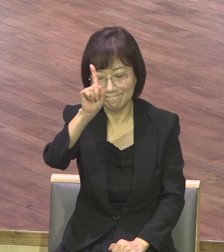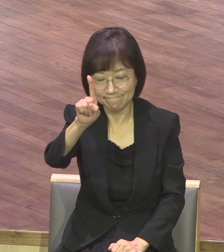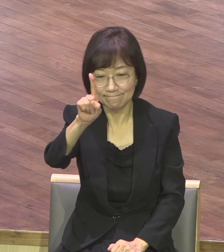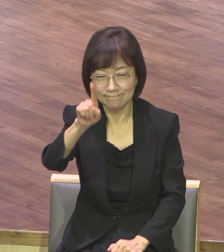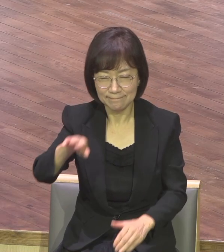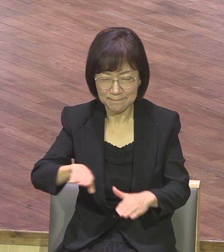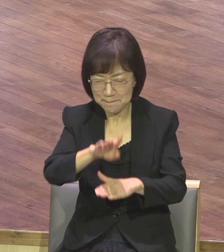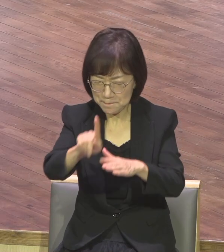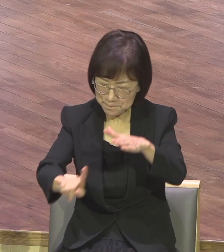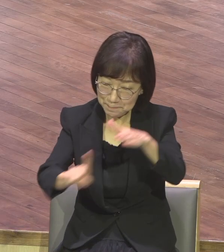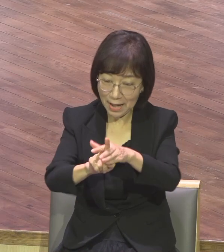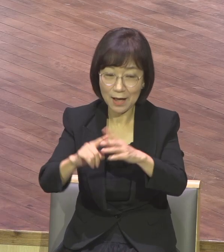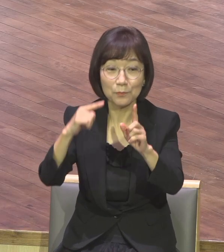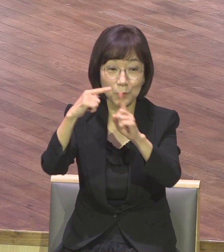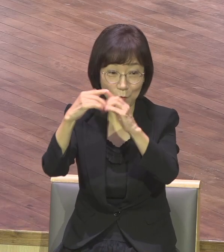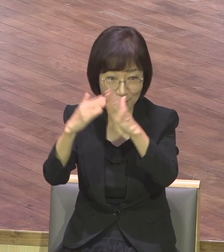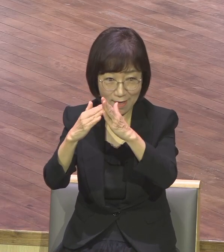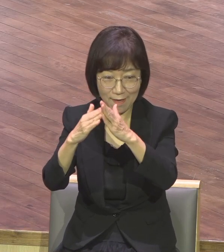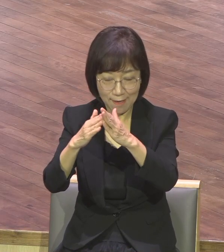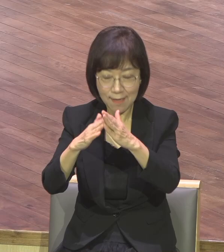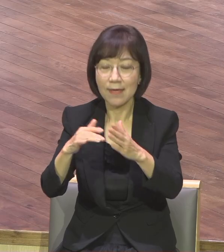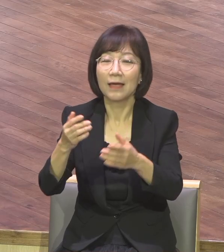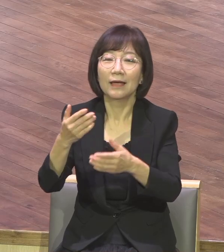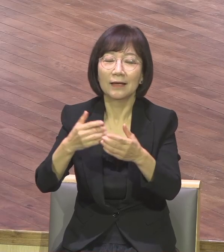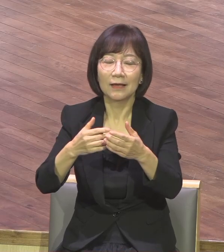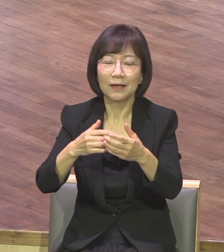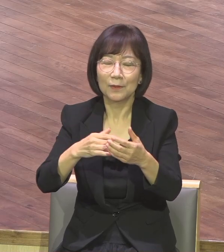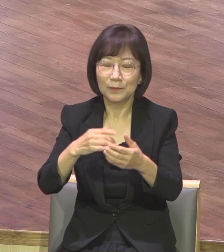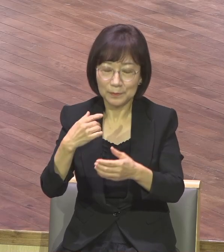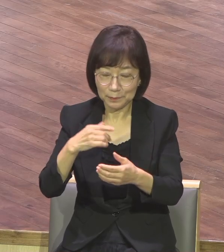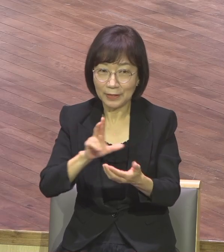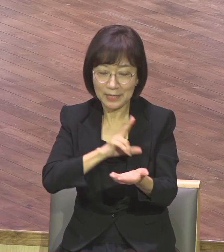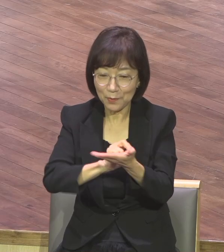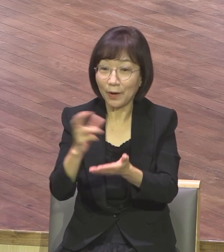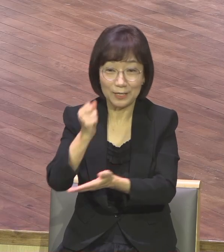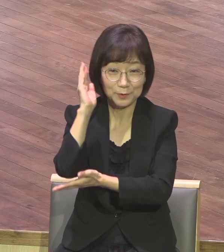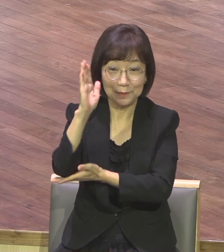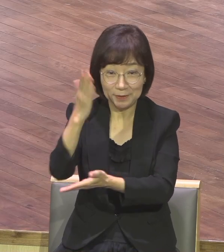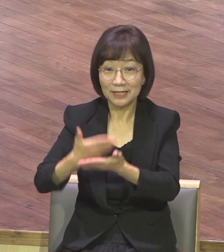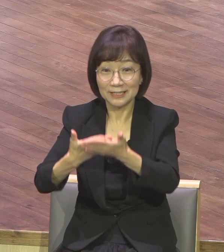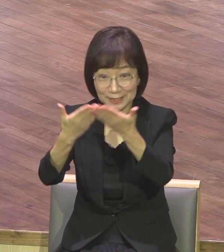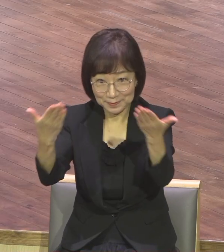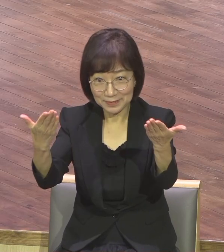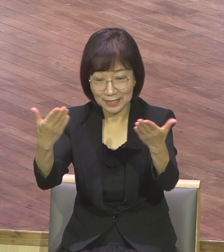모셔서 말씀을 전개해 주실 것입니다. 그리고 총회와 또 협회